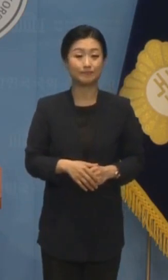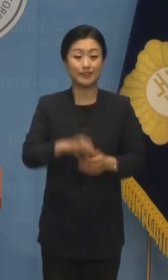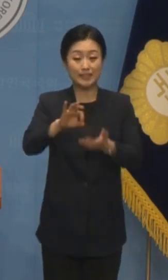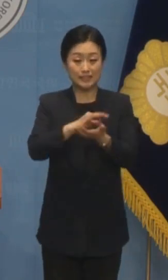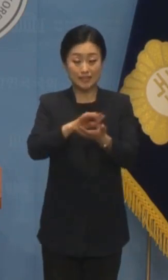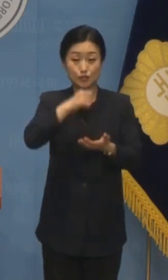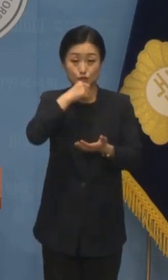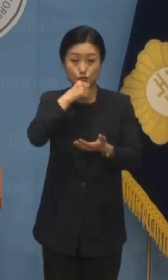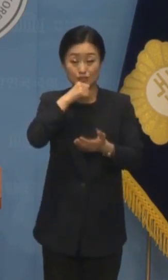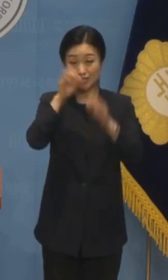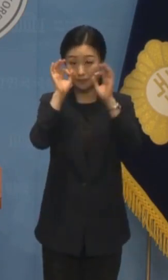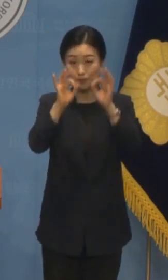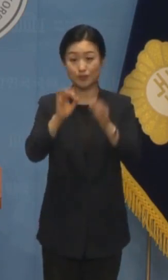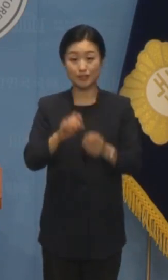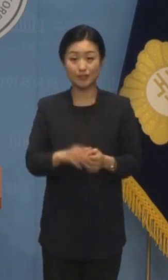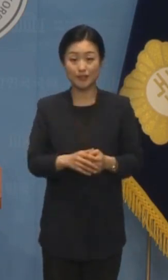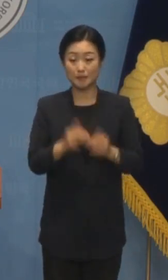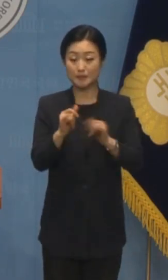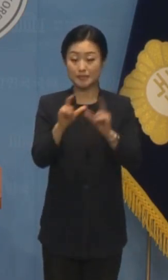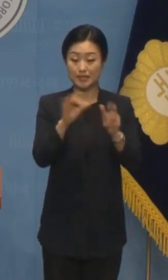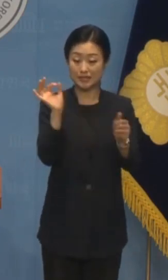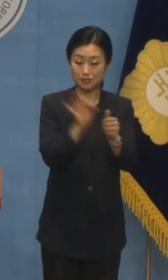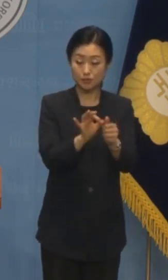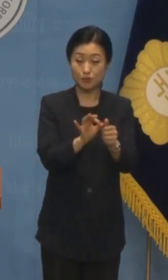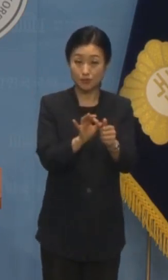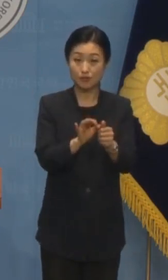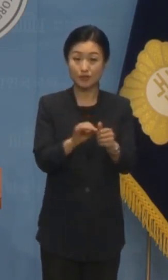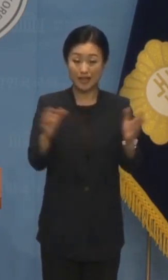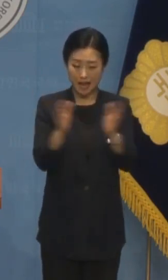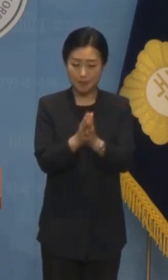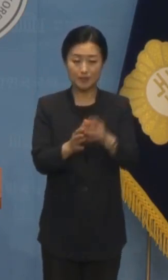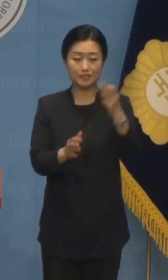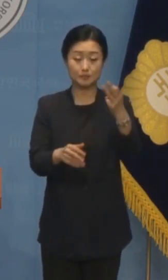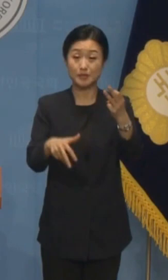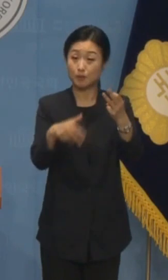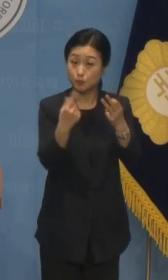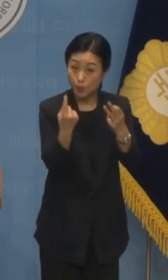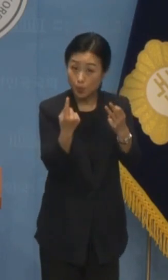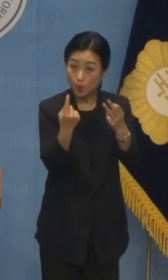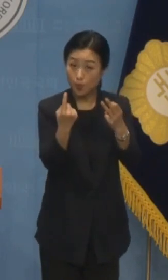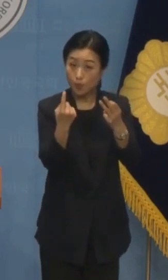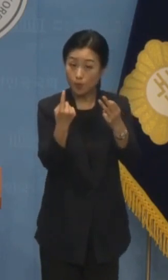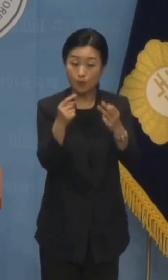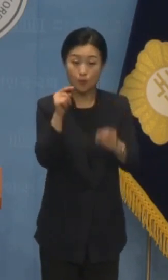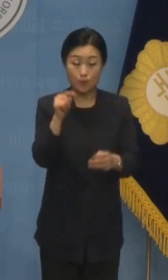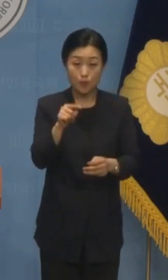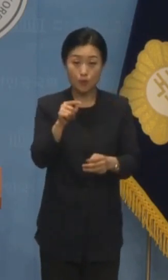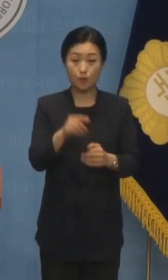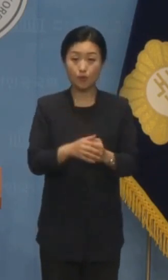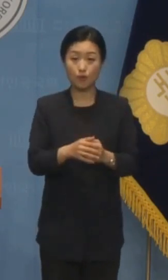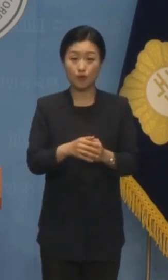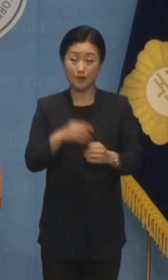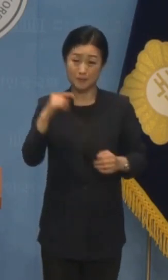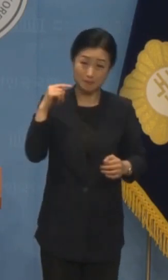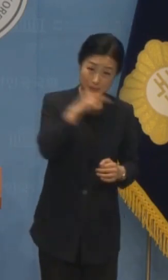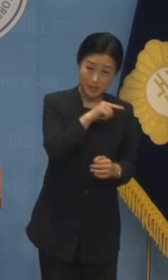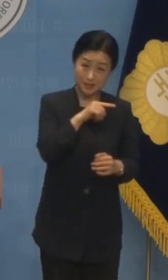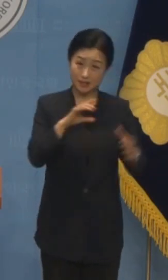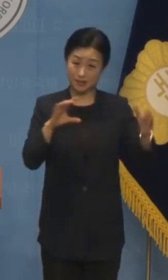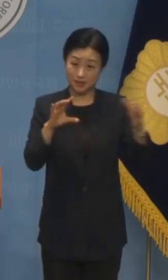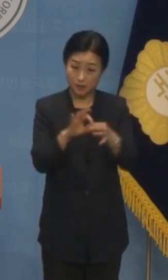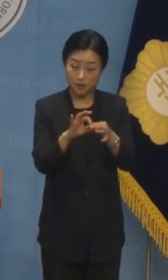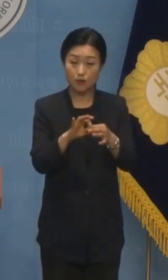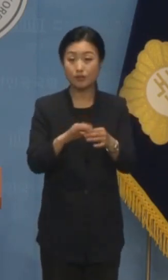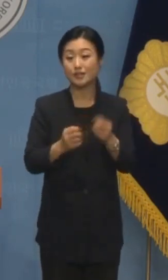수지 이야기가 나와서 민생회복지원금 13조 원이 과연 그 수치만큼, 그 숫자만큼 재정 수지의 악화로 이어질지도